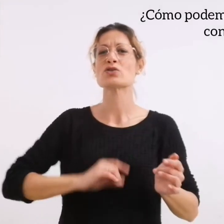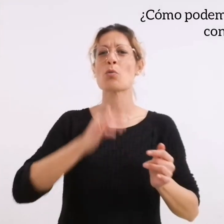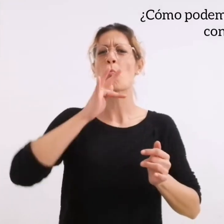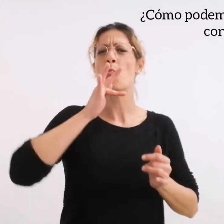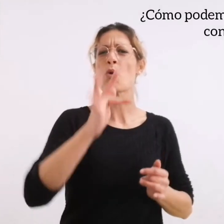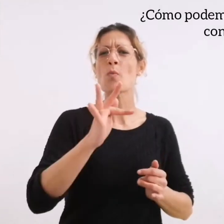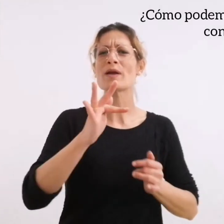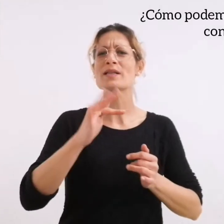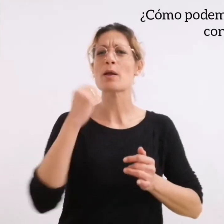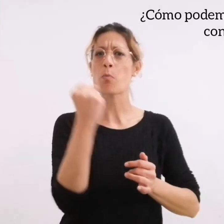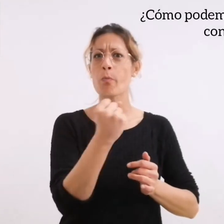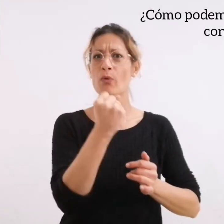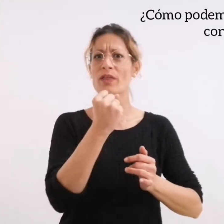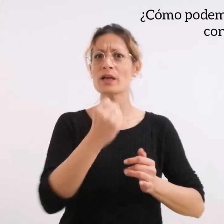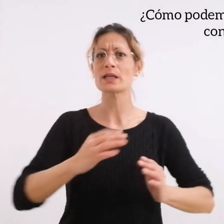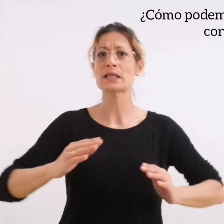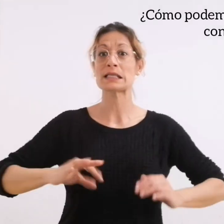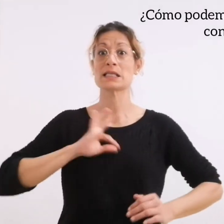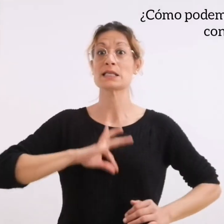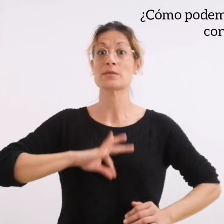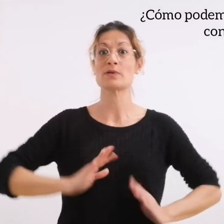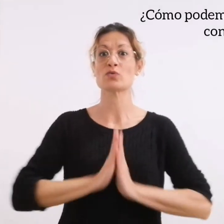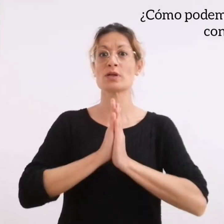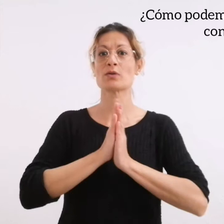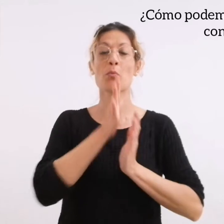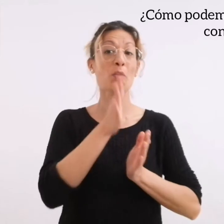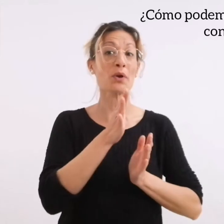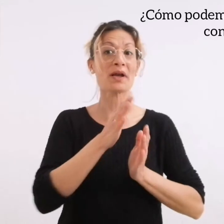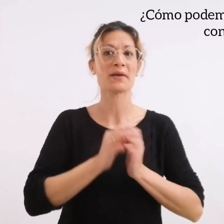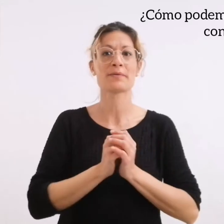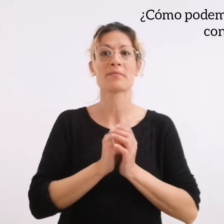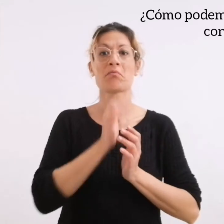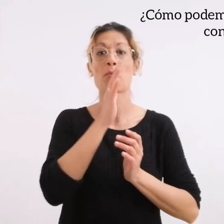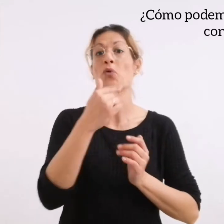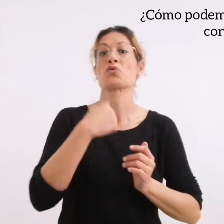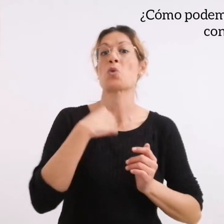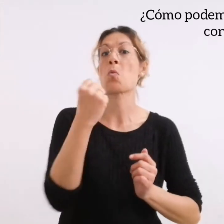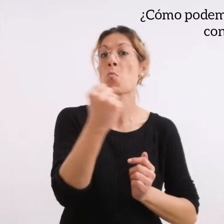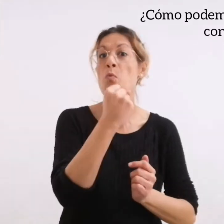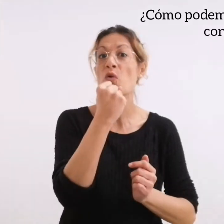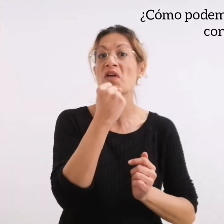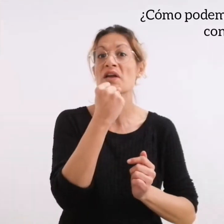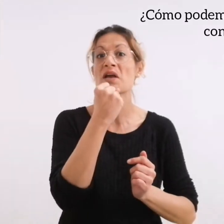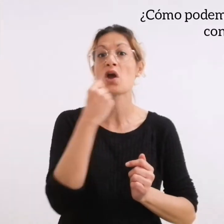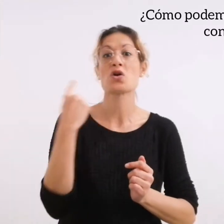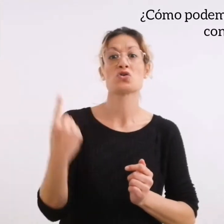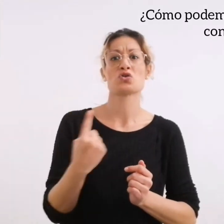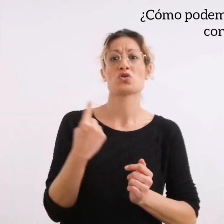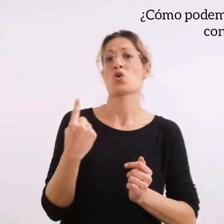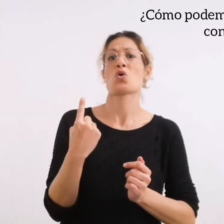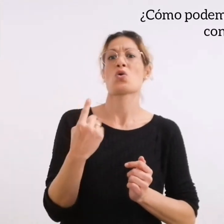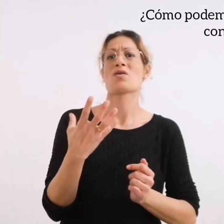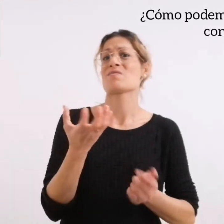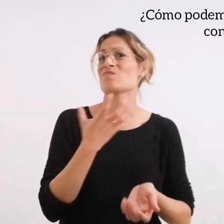qué? Porque yo no tengo poder para vencerme a mí mismo. Mi yo, mi viejo hombre, todavía está ahí,